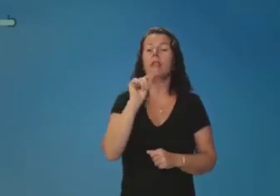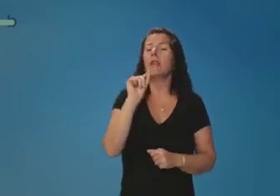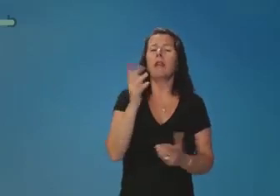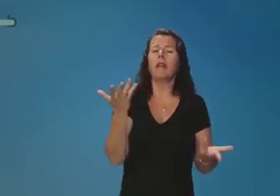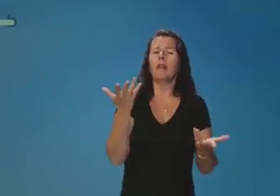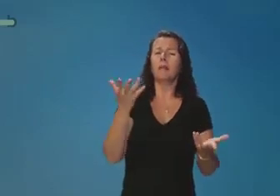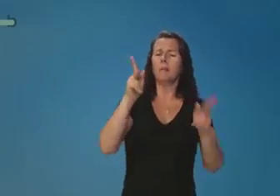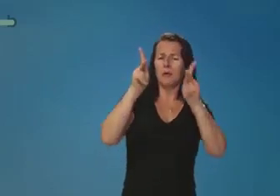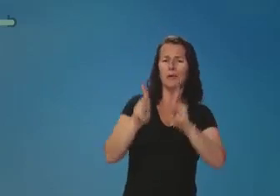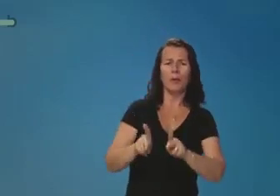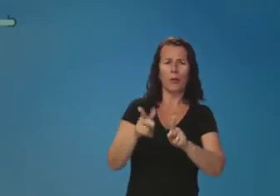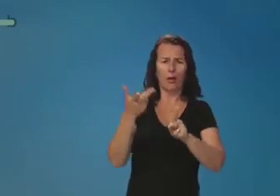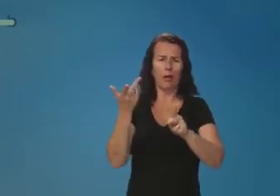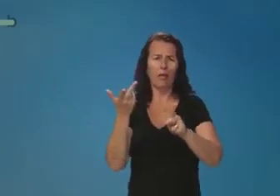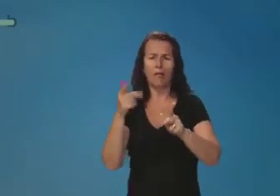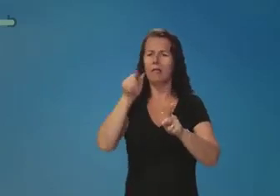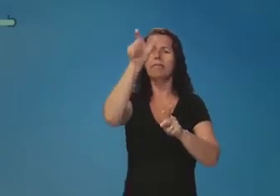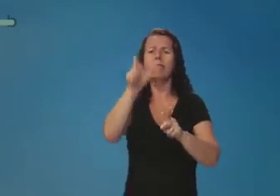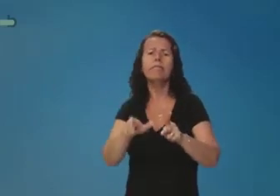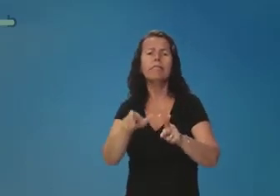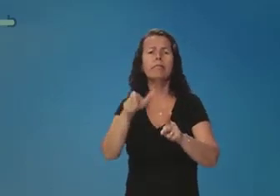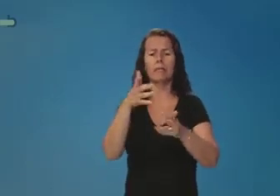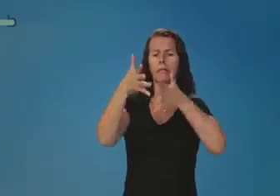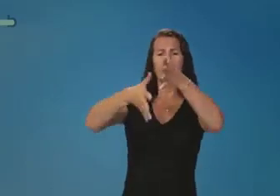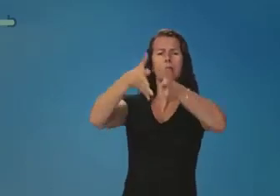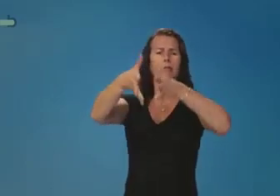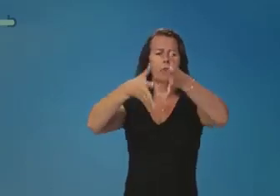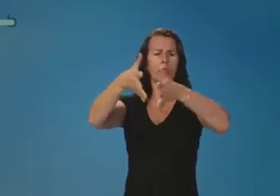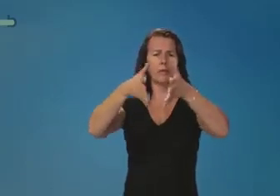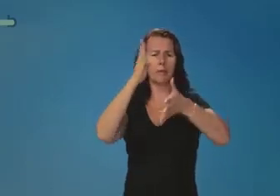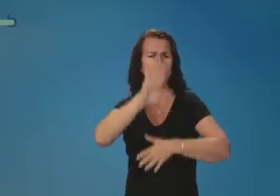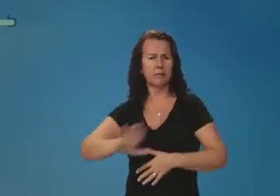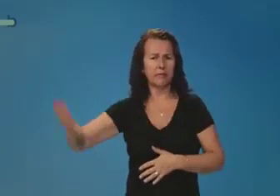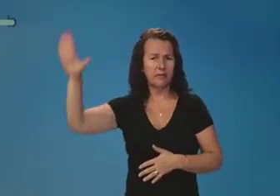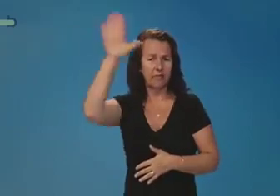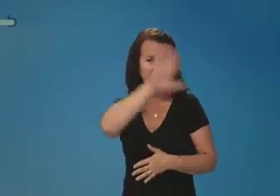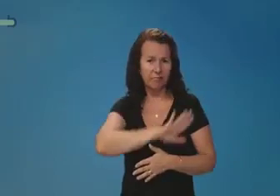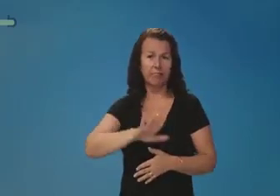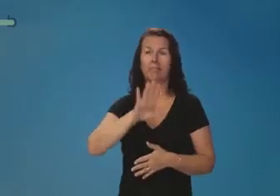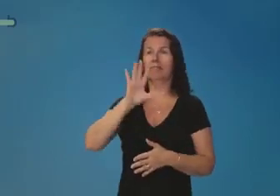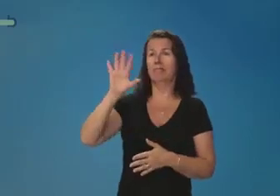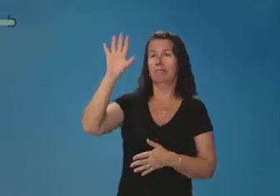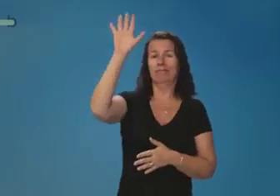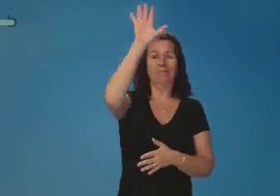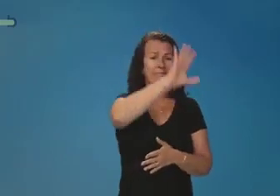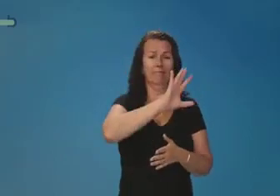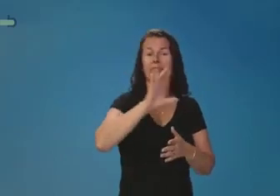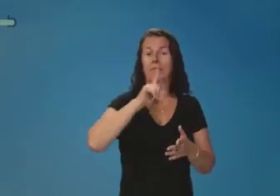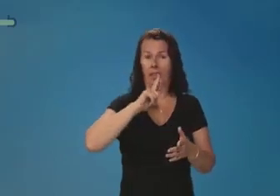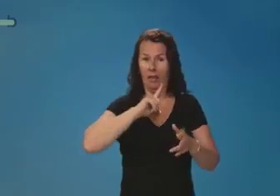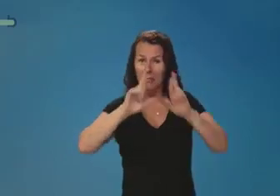regiões do país, quem são as pessoas falantes de língua brasileira de sinais? Nessas regiões, são